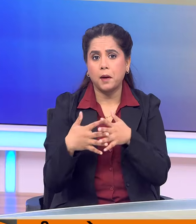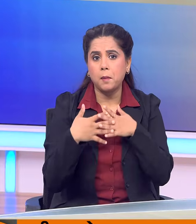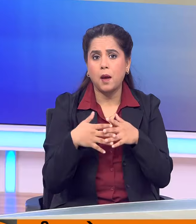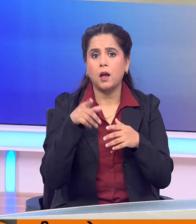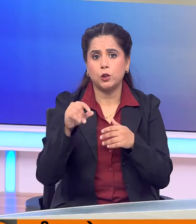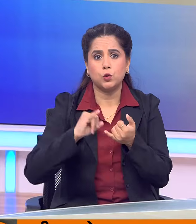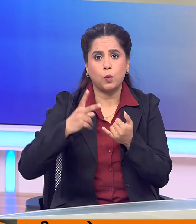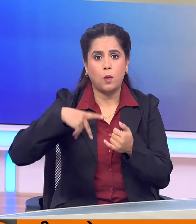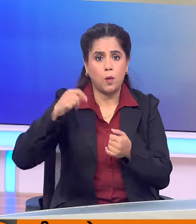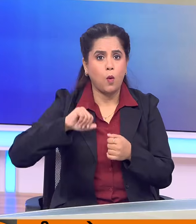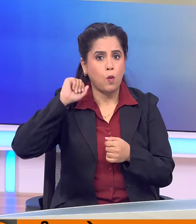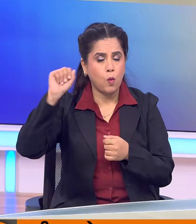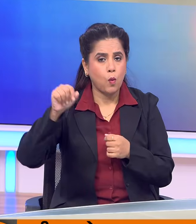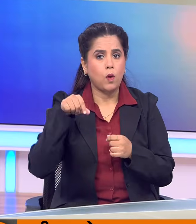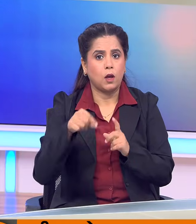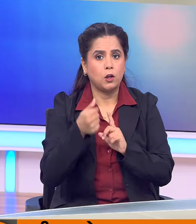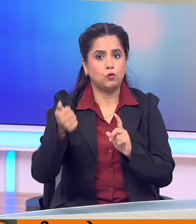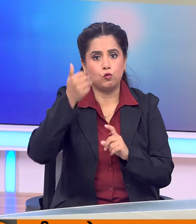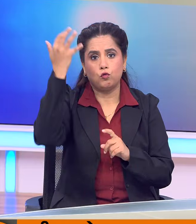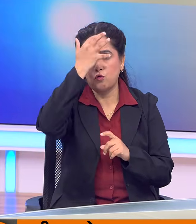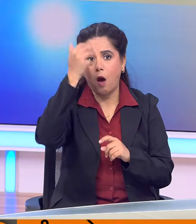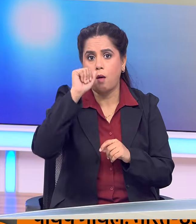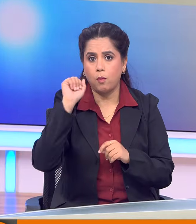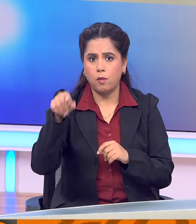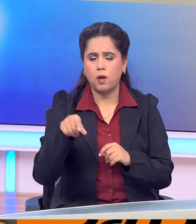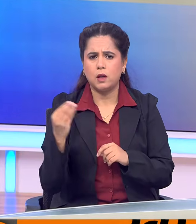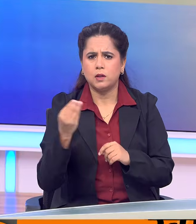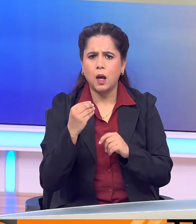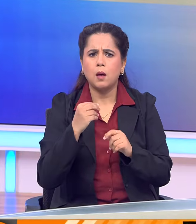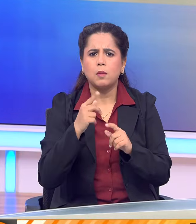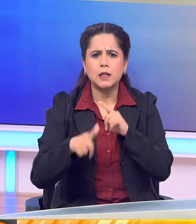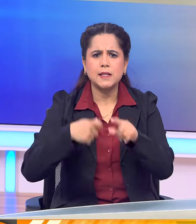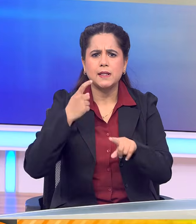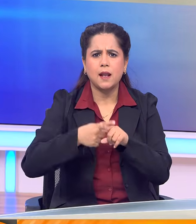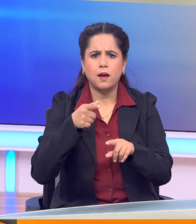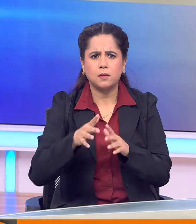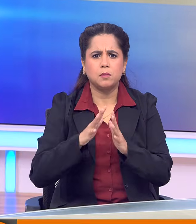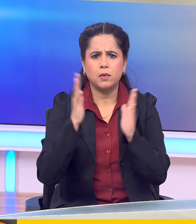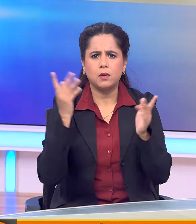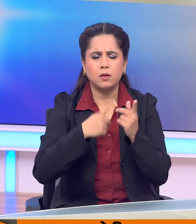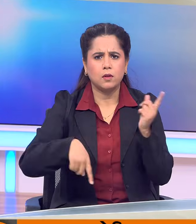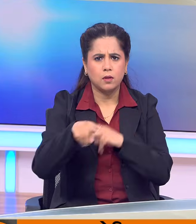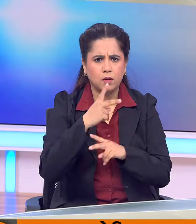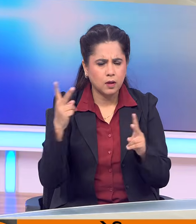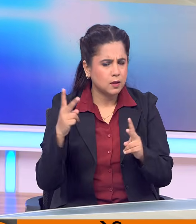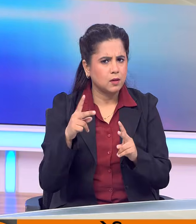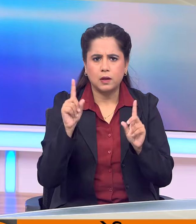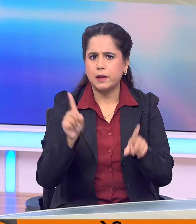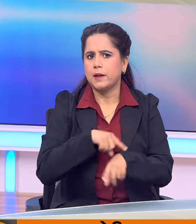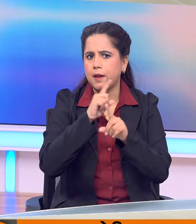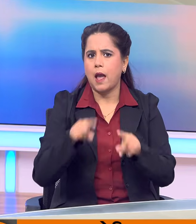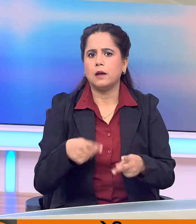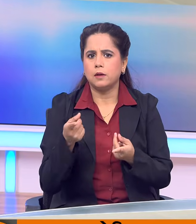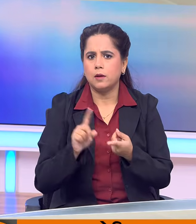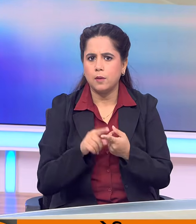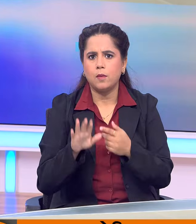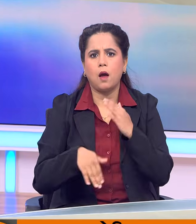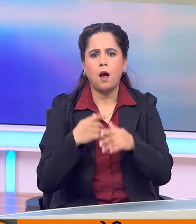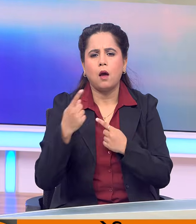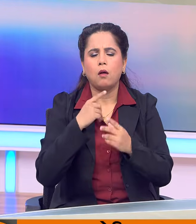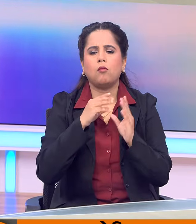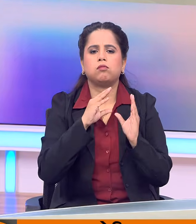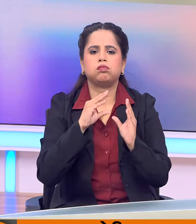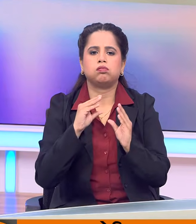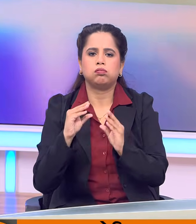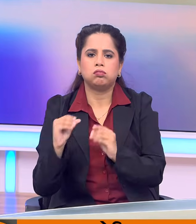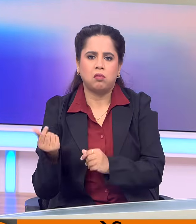कोर्ट द्वारा राष्ट्रपति डोनाल्ड ट्रंप के कुछ बड़े टैरिफ उपायों को रद्द करने के बाद बातचीत धीमी